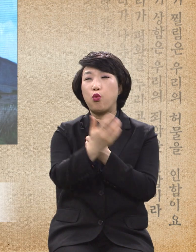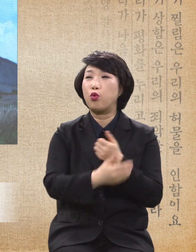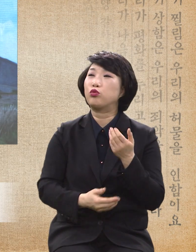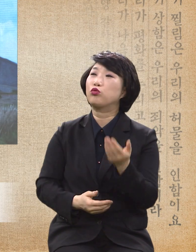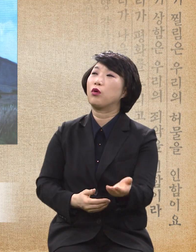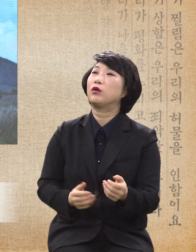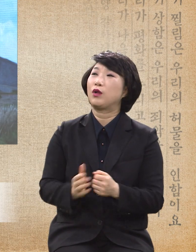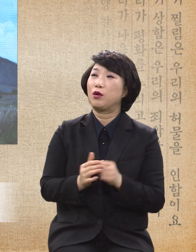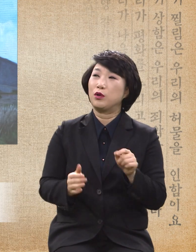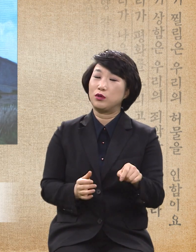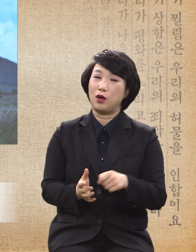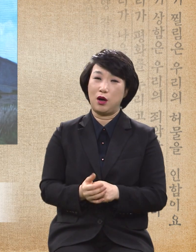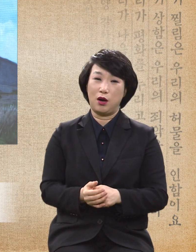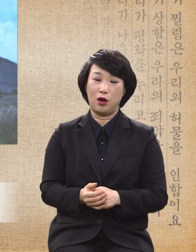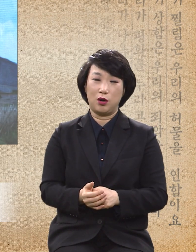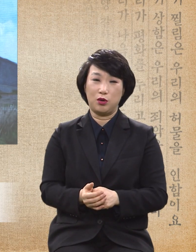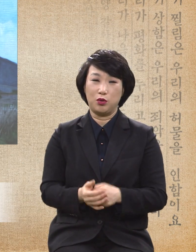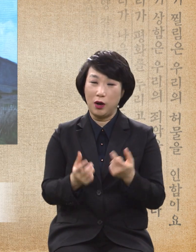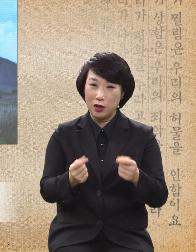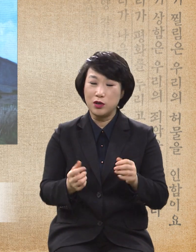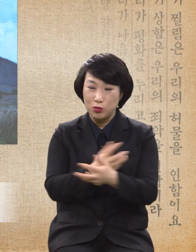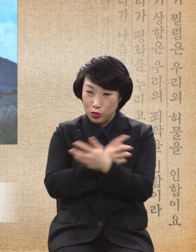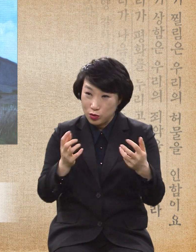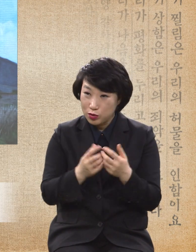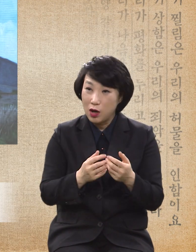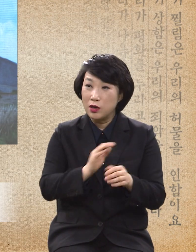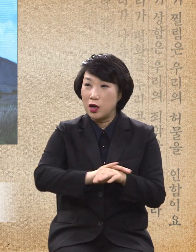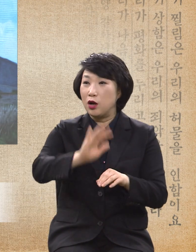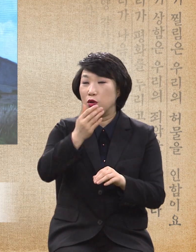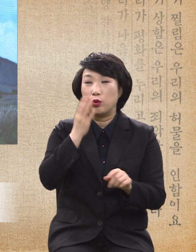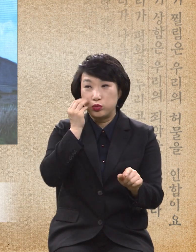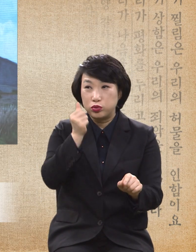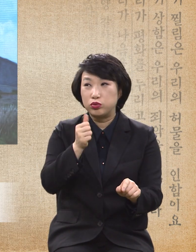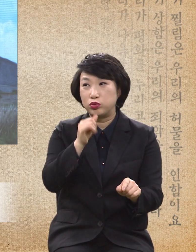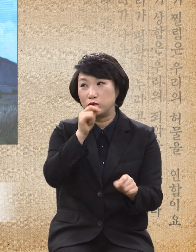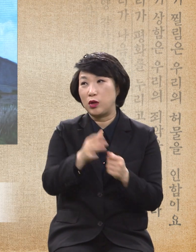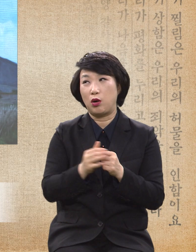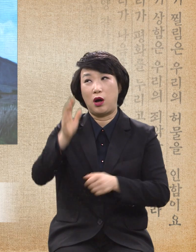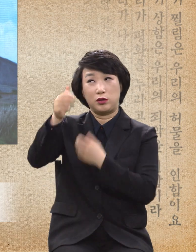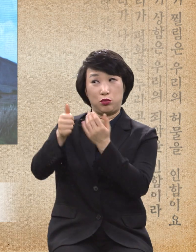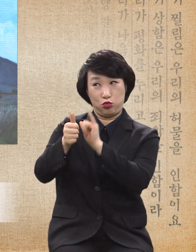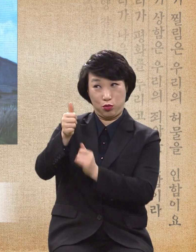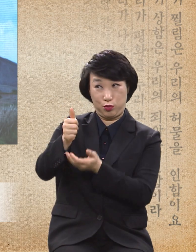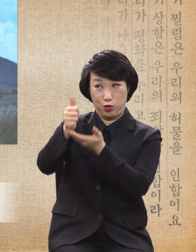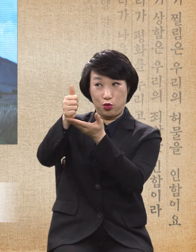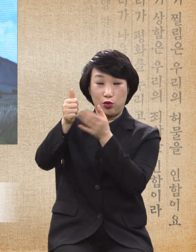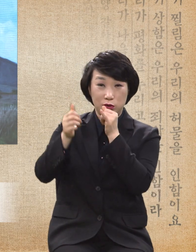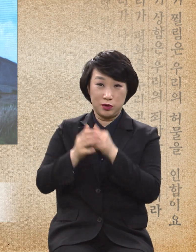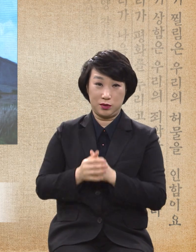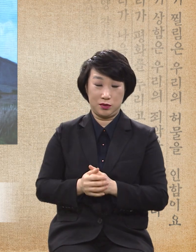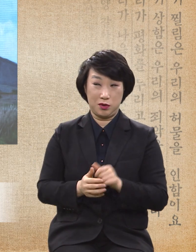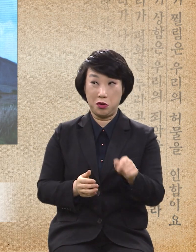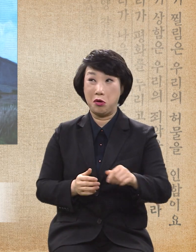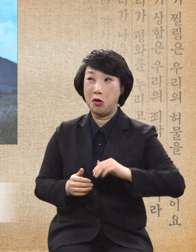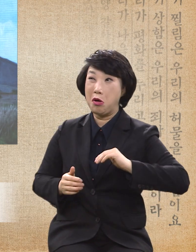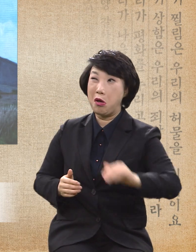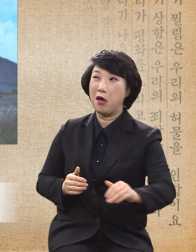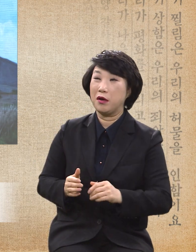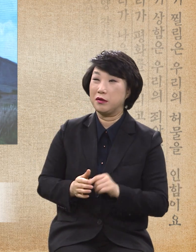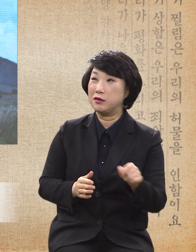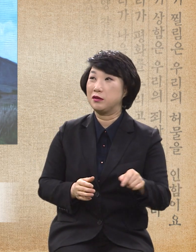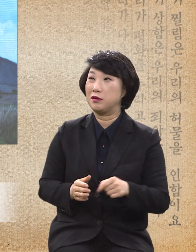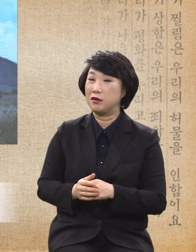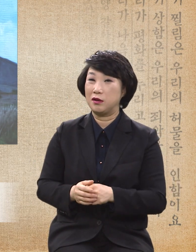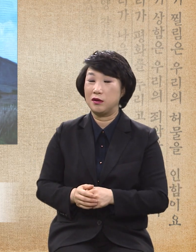쫙 들면서 그렇게 풍성하게 잘되게 하니까 하나님을 숨기지, 한번 하나님께서